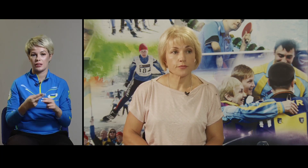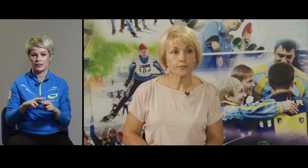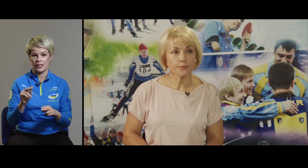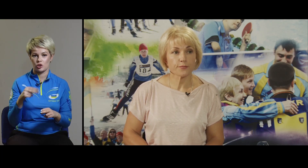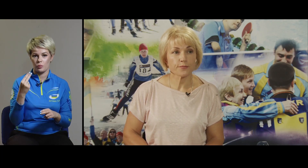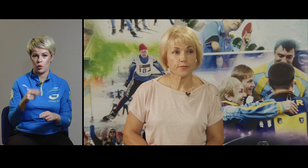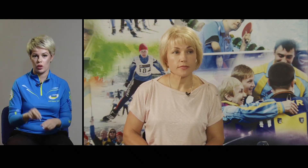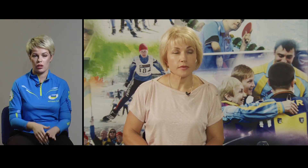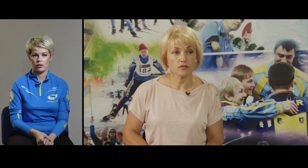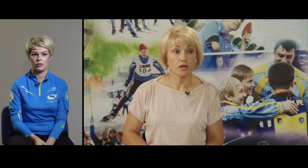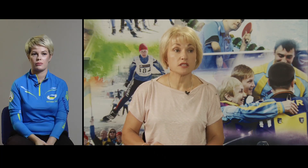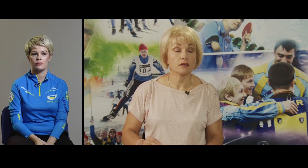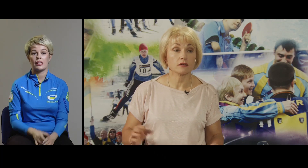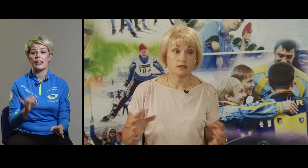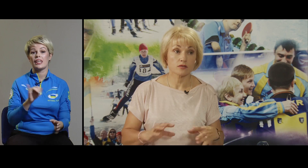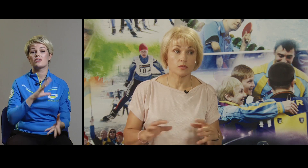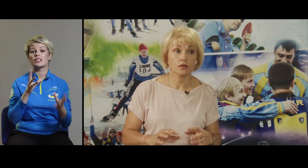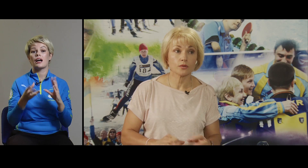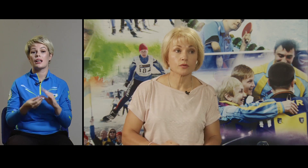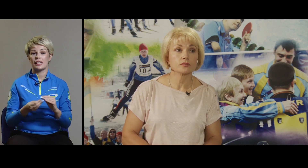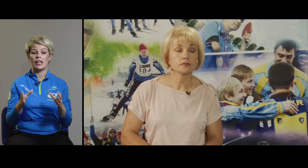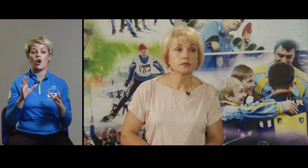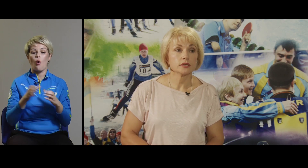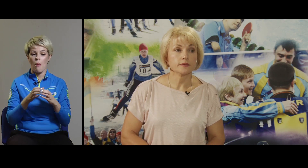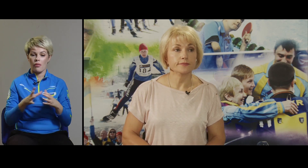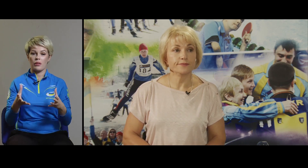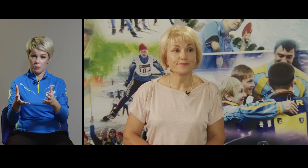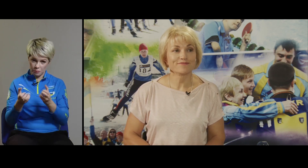чемпіонат? І взагалі зігралися з командою?